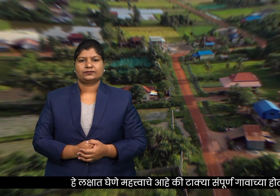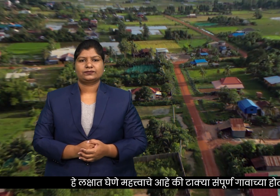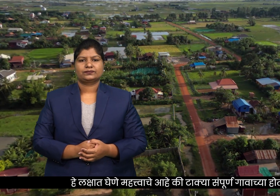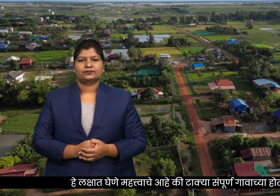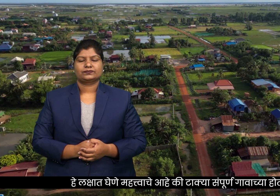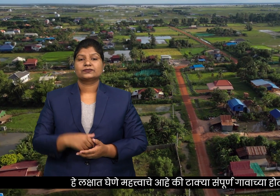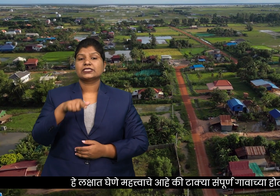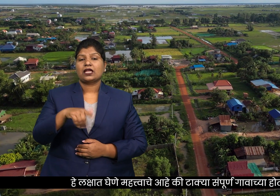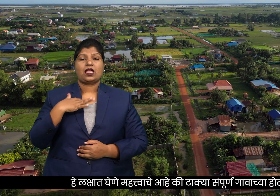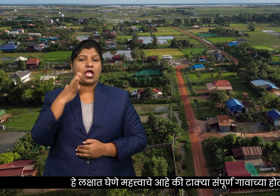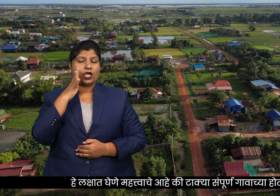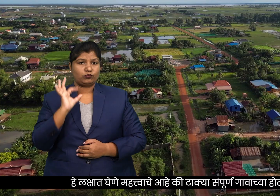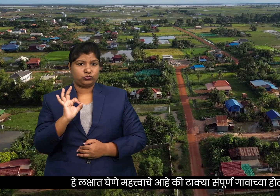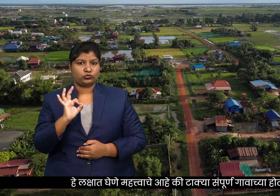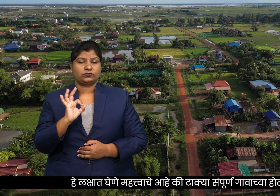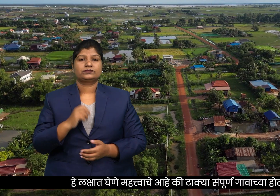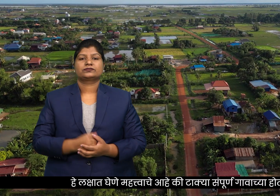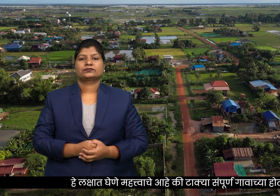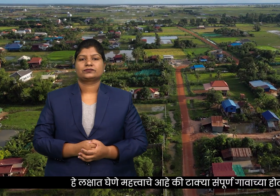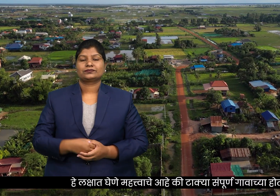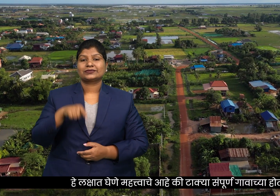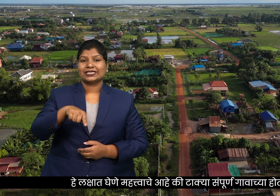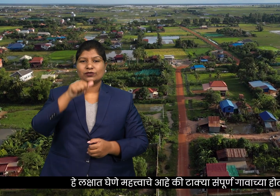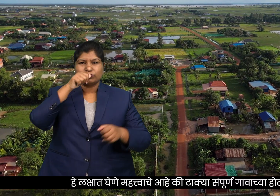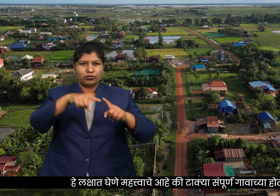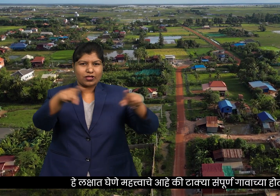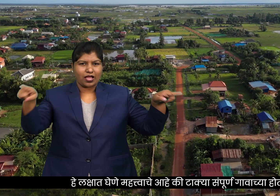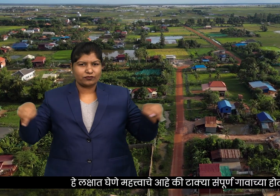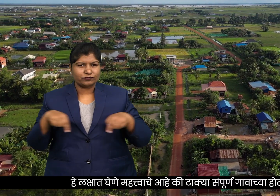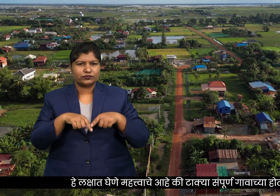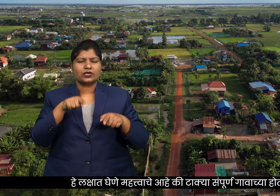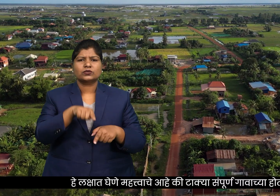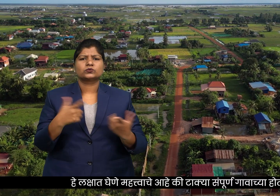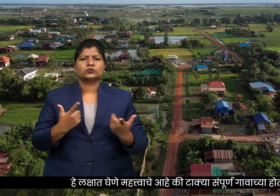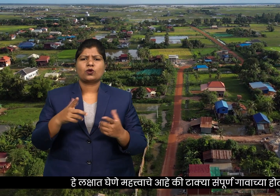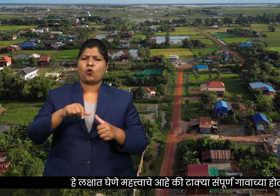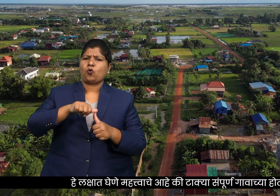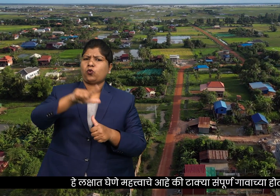हे लक्षात घेणे महत्त्वाचे आहे की टाक्या संपूर्ण गावाच्या होत्या,